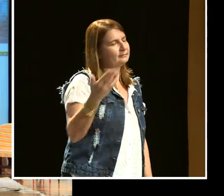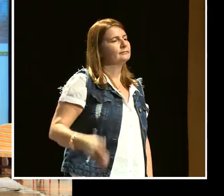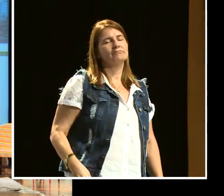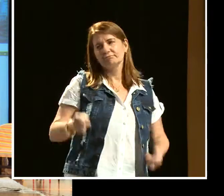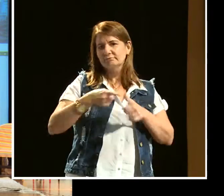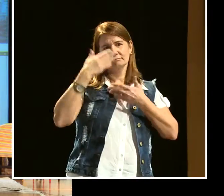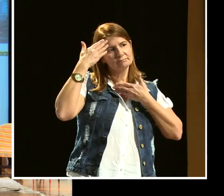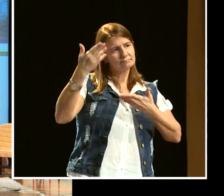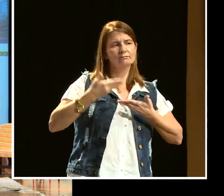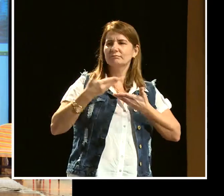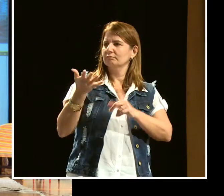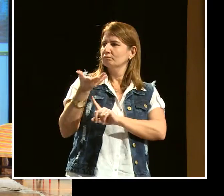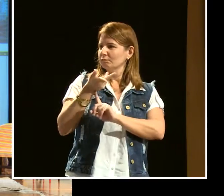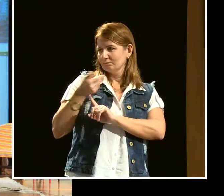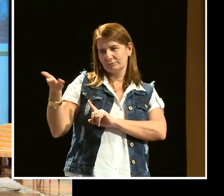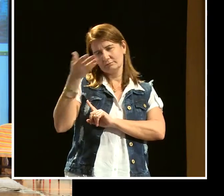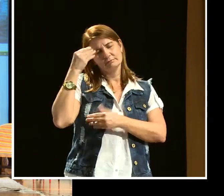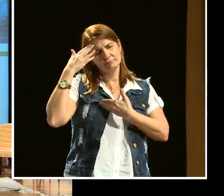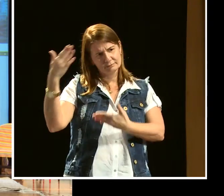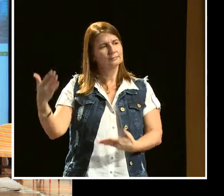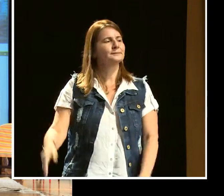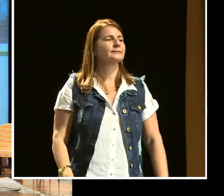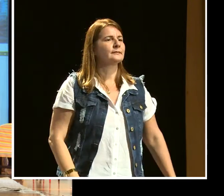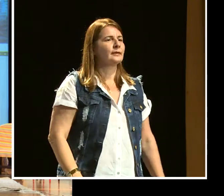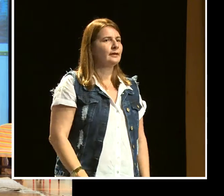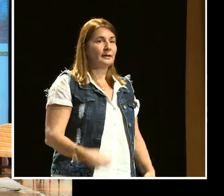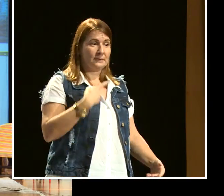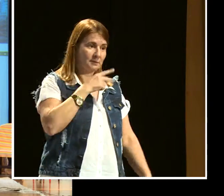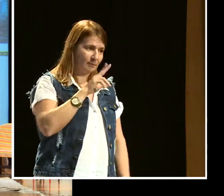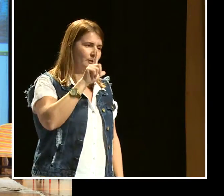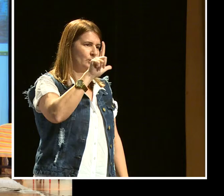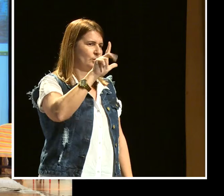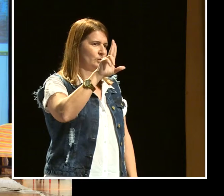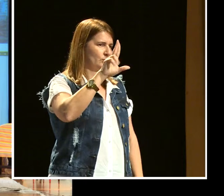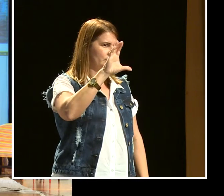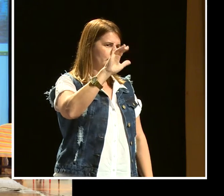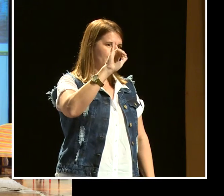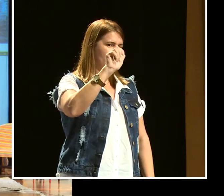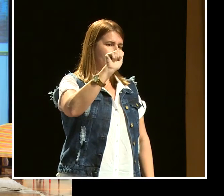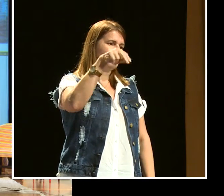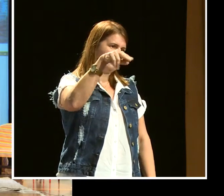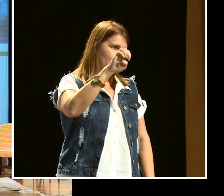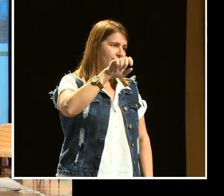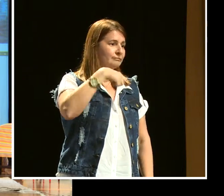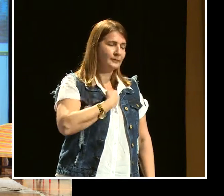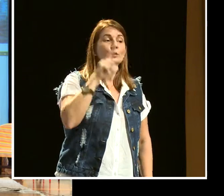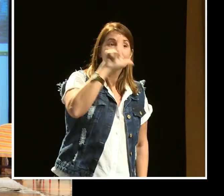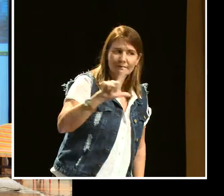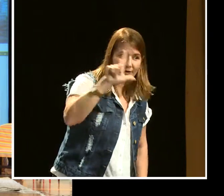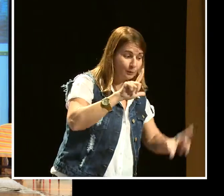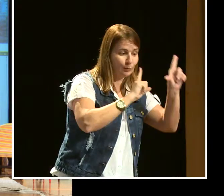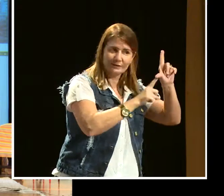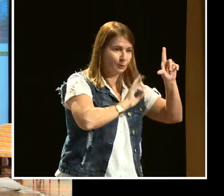Boa tarde a todos. Eu gostaria de agradecer o convite para estar aqui no fórum. O meu nome é